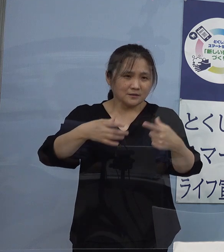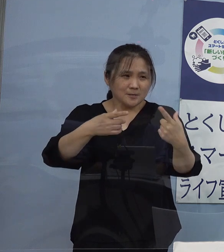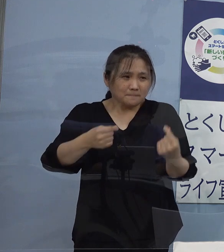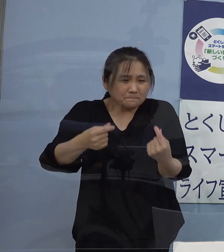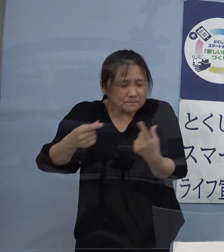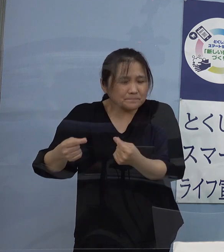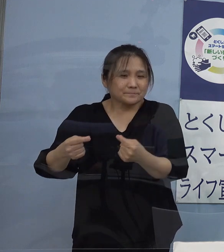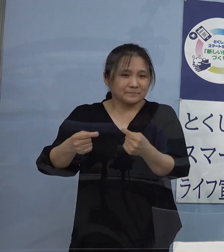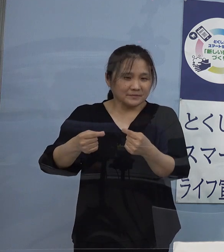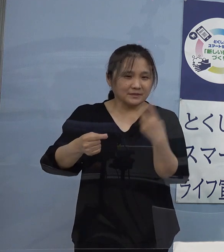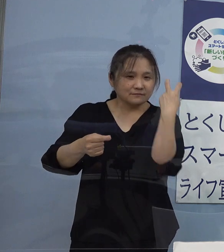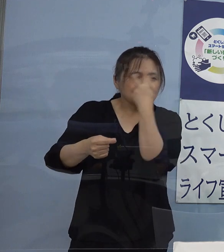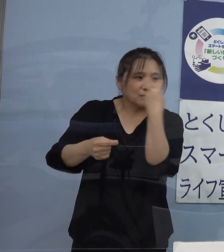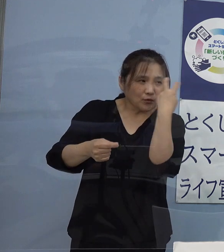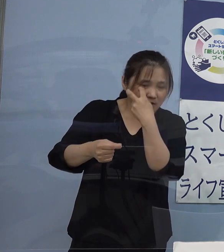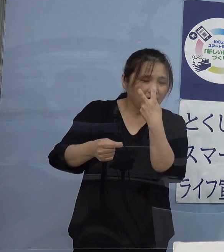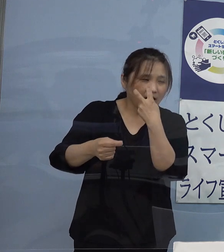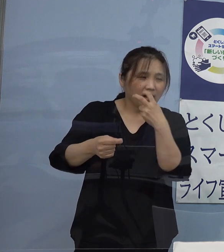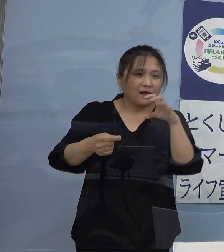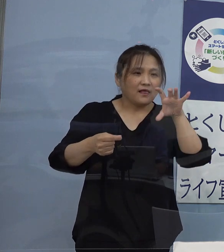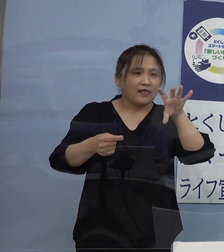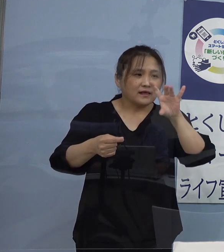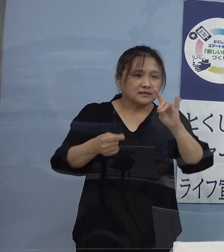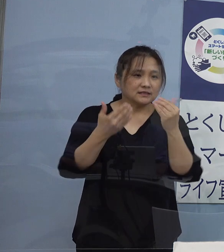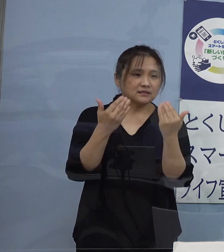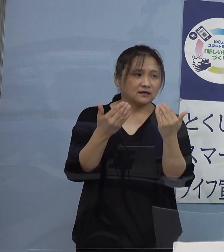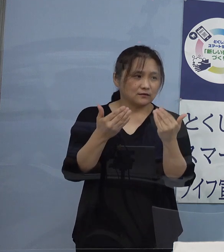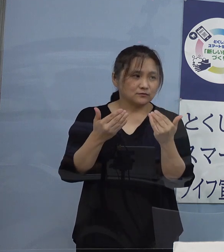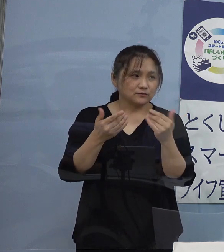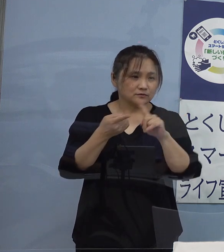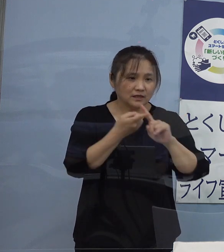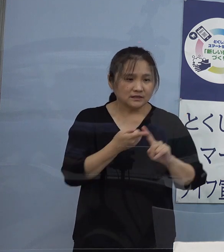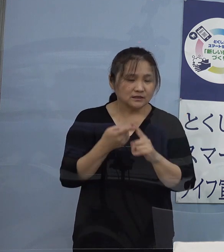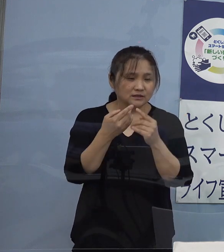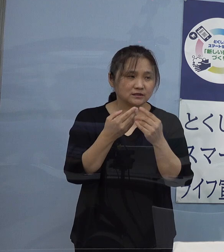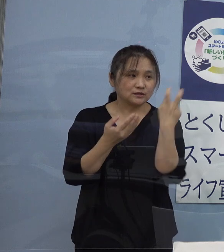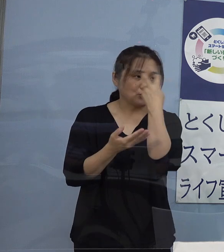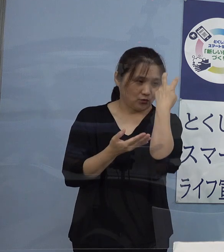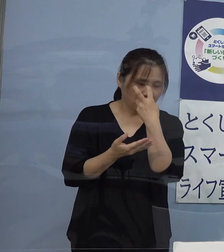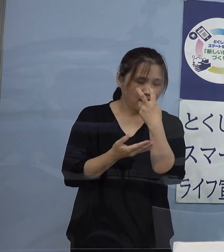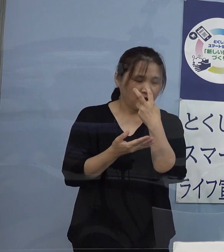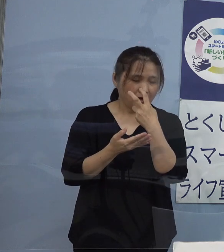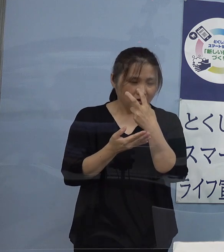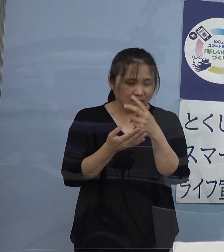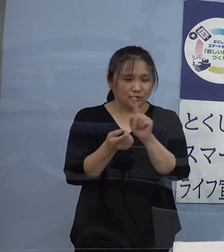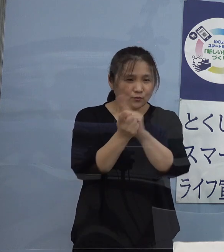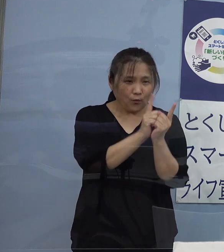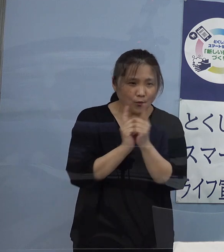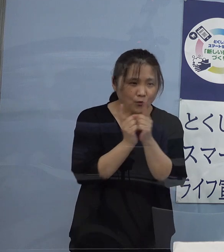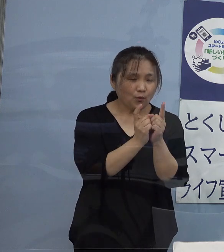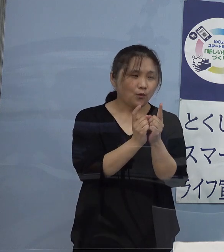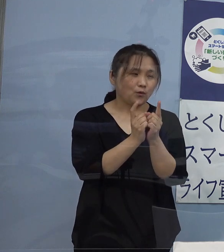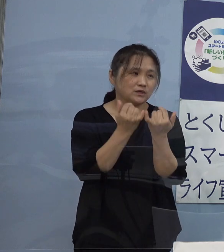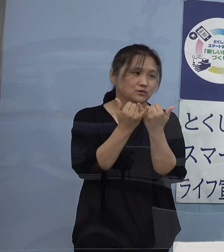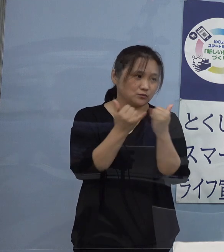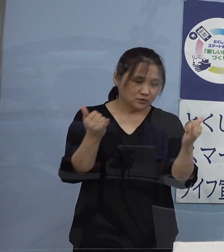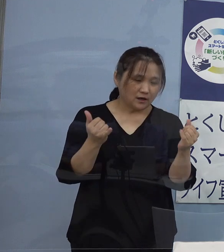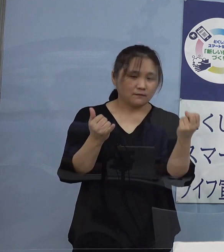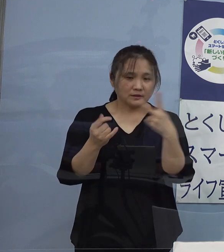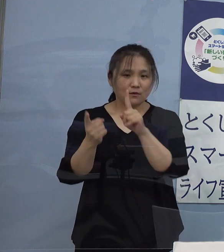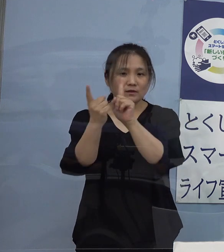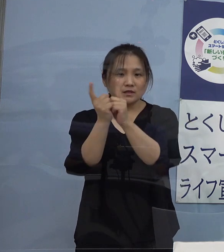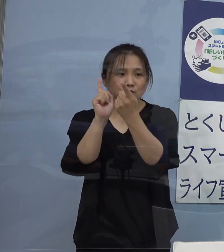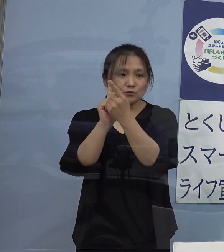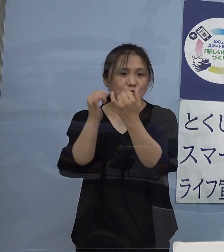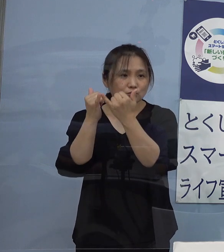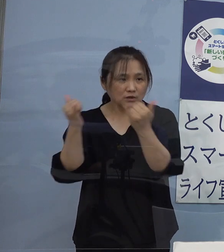的疫学調査、それによっていわゆる対象者というものを、まあ、もちろん濃厚接触者の場合、あるいは接触者